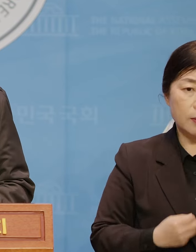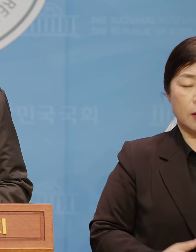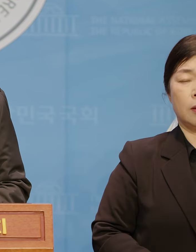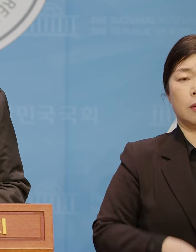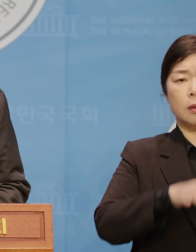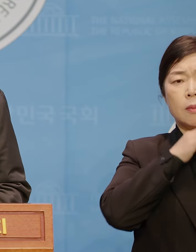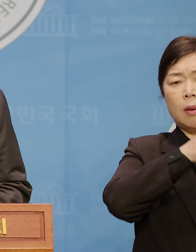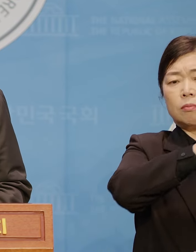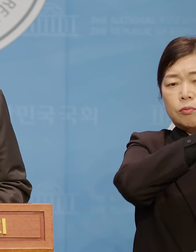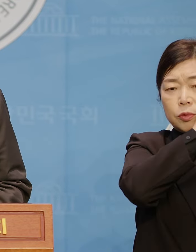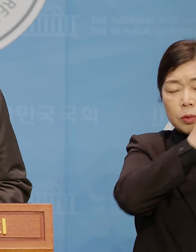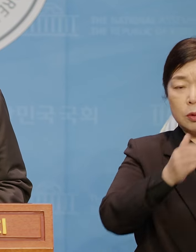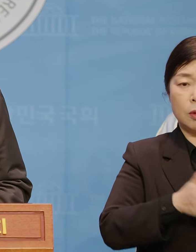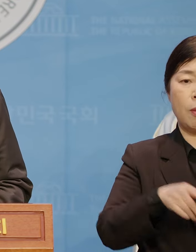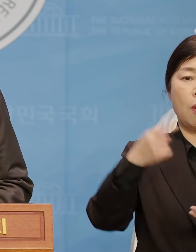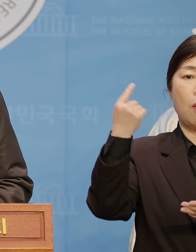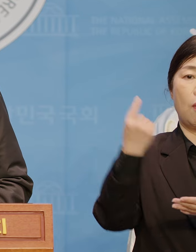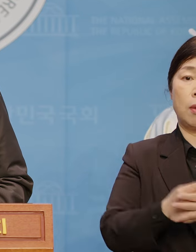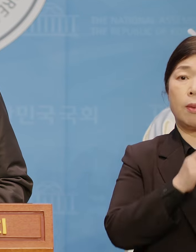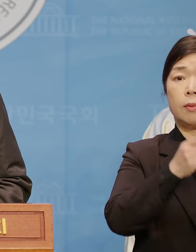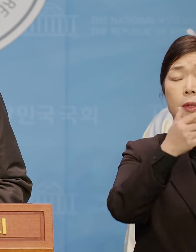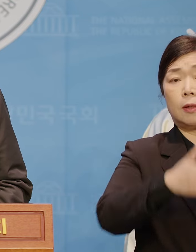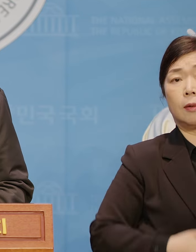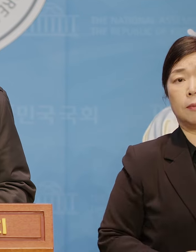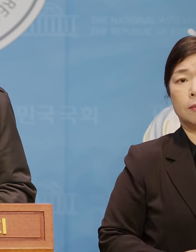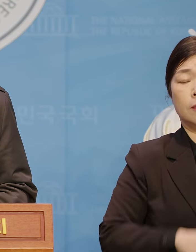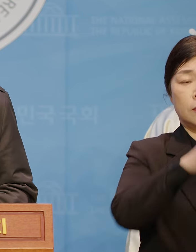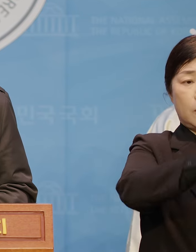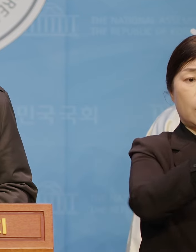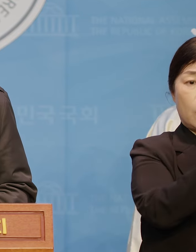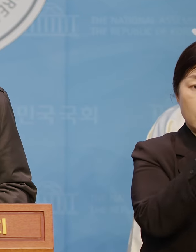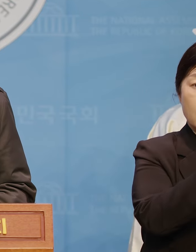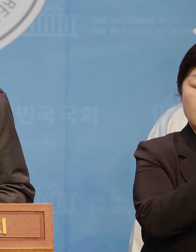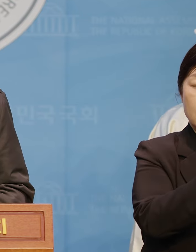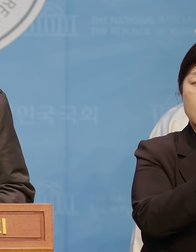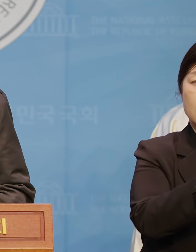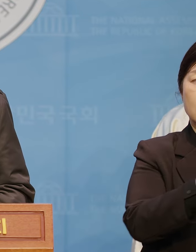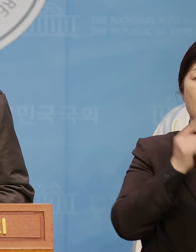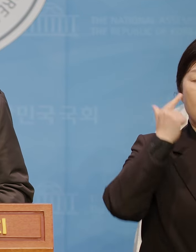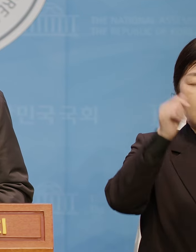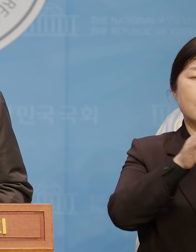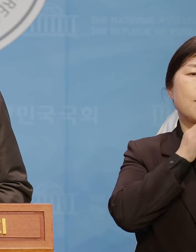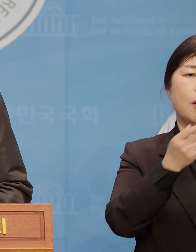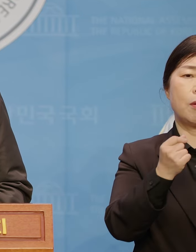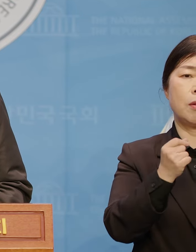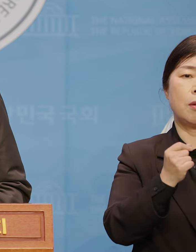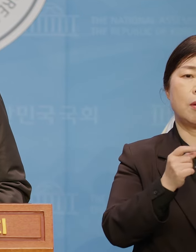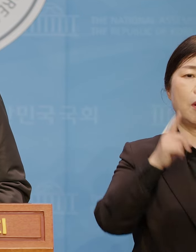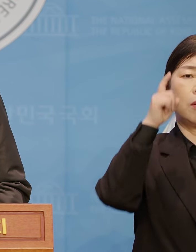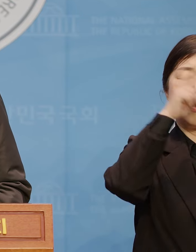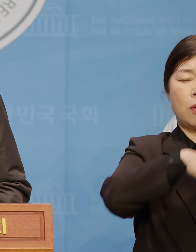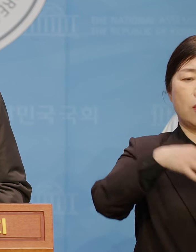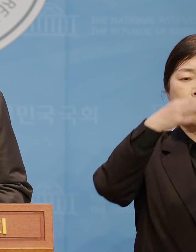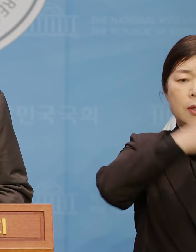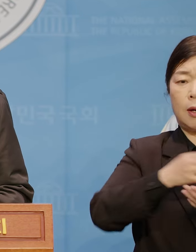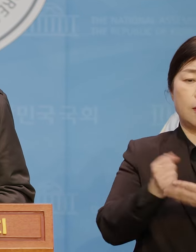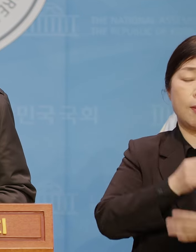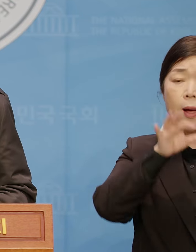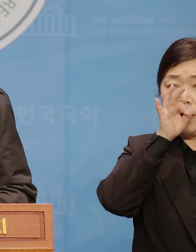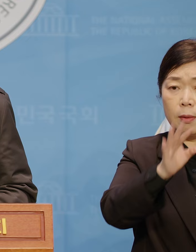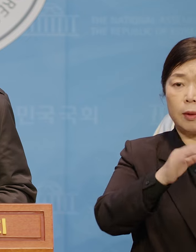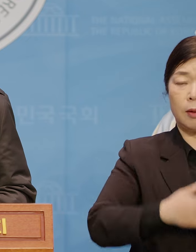부끄러워서이 자리에 섰습니다 성경에는 목사는 당연히 더러운 이익을 취하지